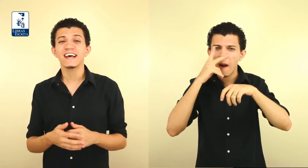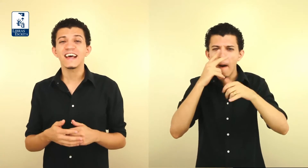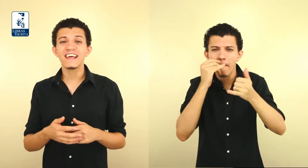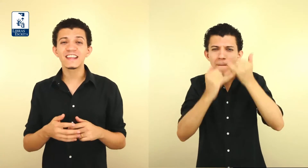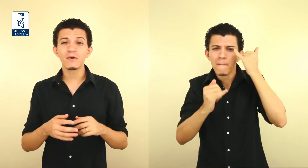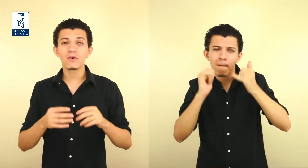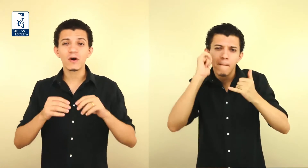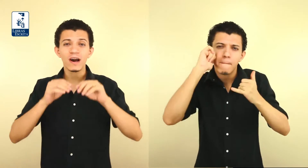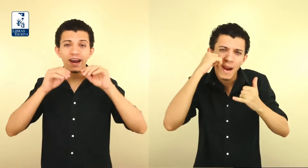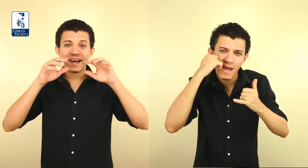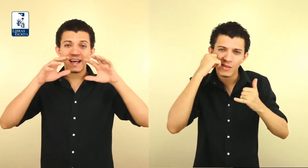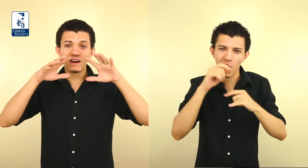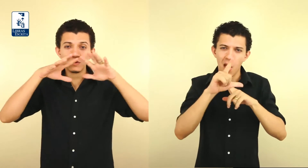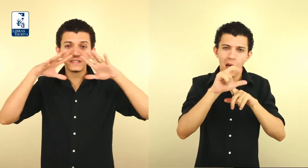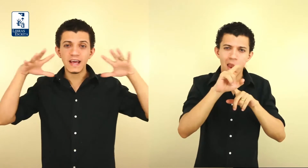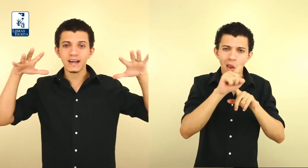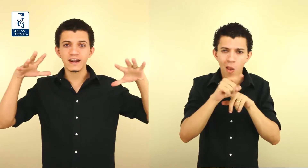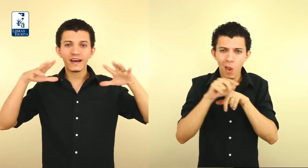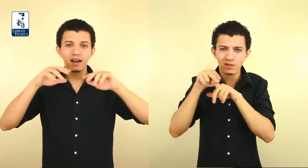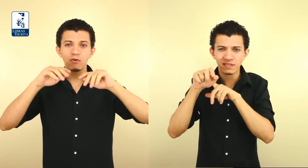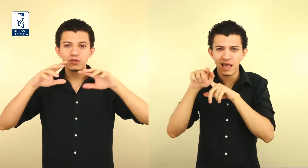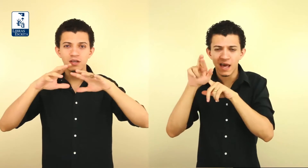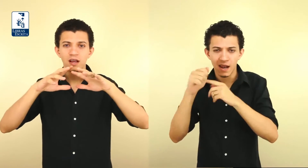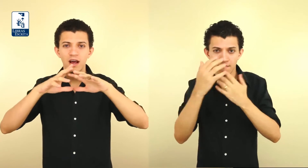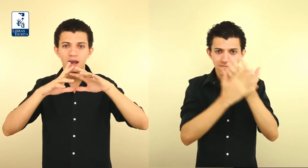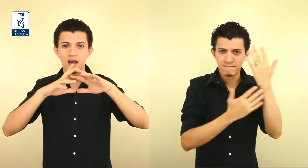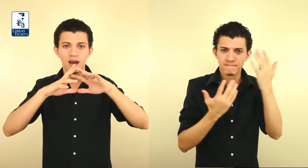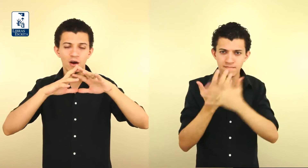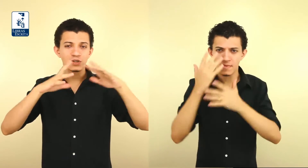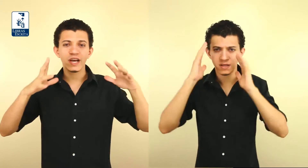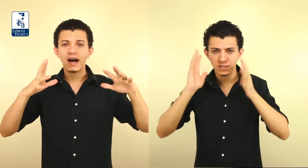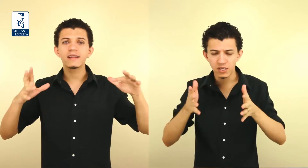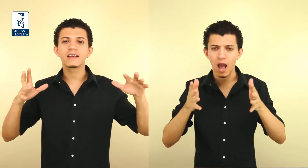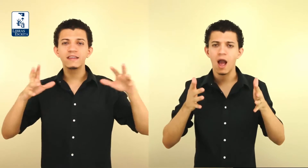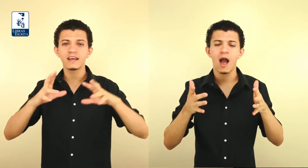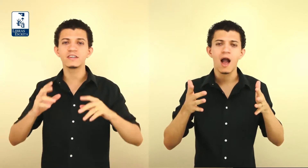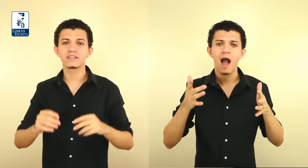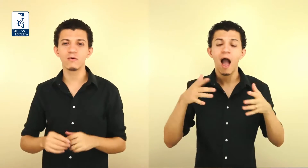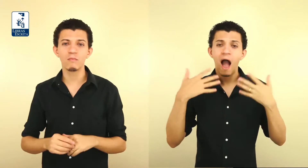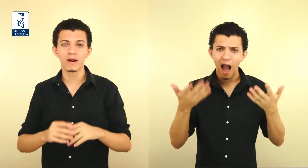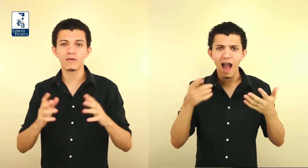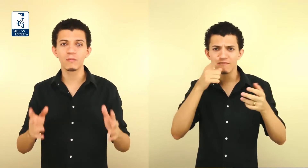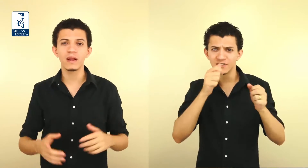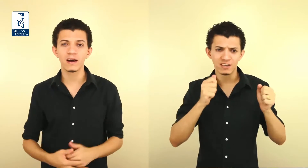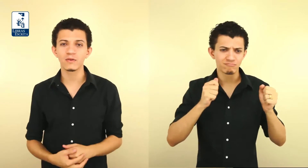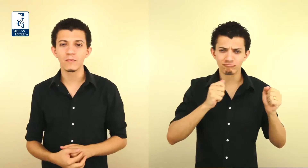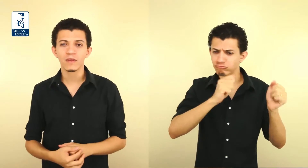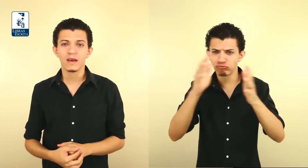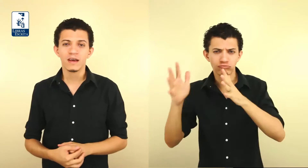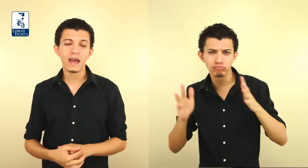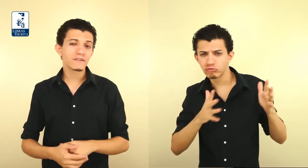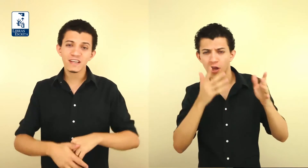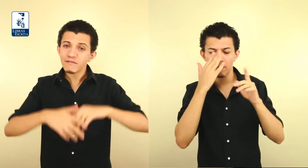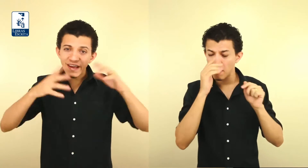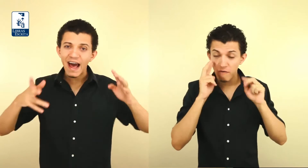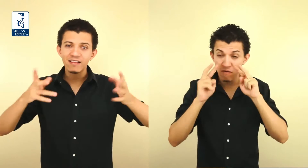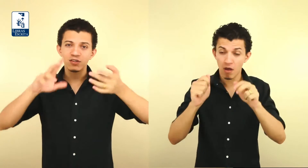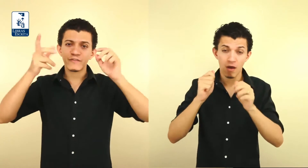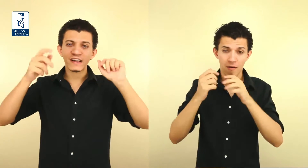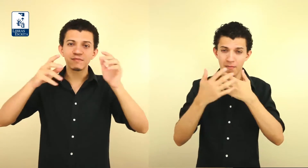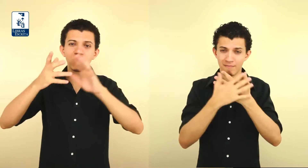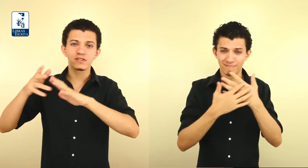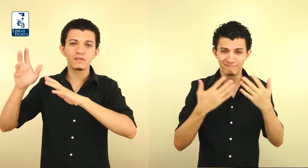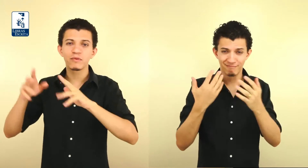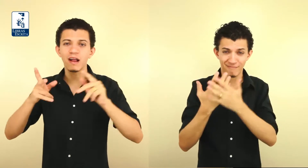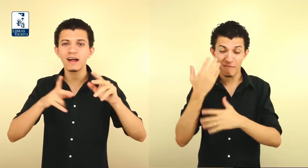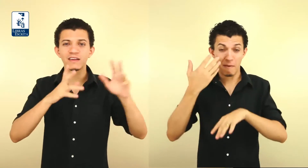brancas e então colocarem aquela luz negra, né? Aquela luz arroxeada que deixa então o branco brilhando. E aí você não vê nada, só